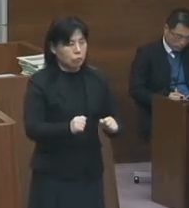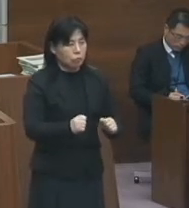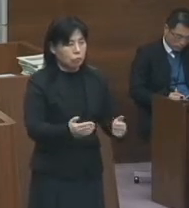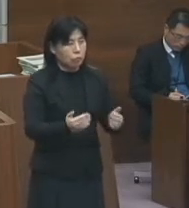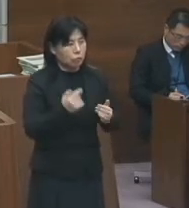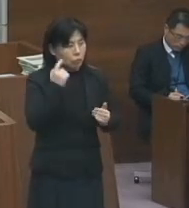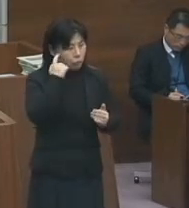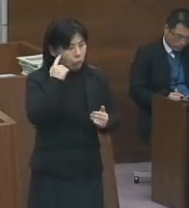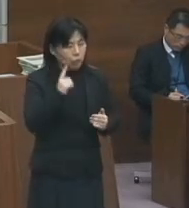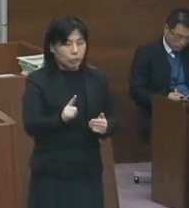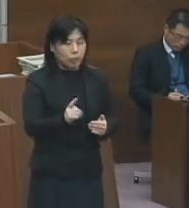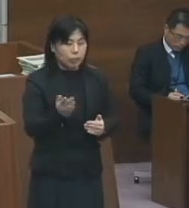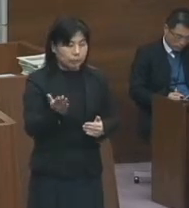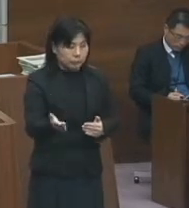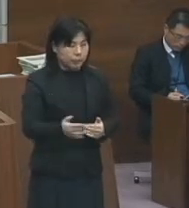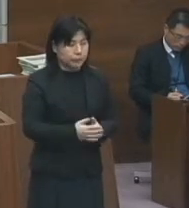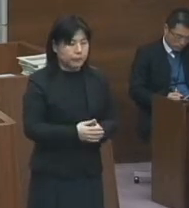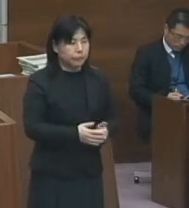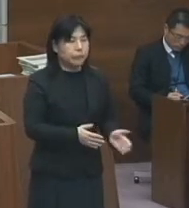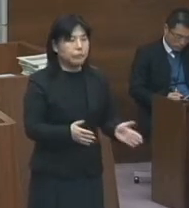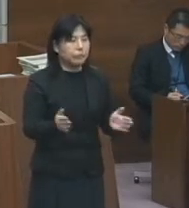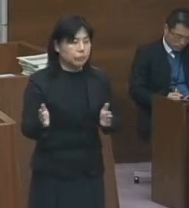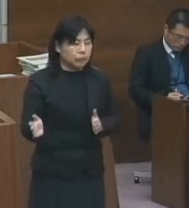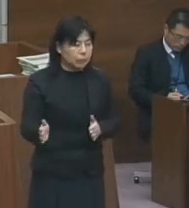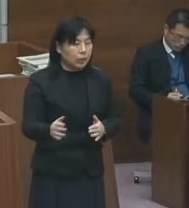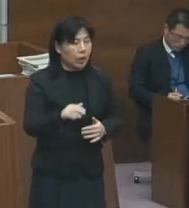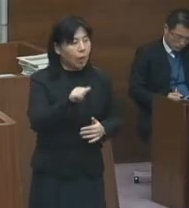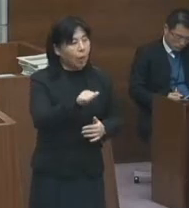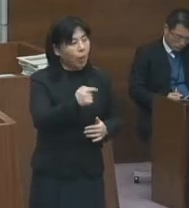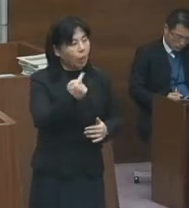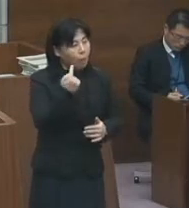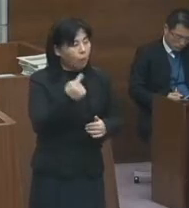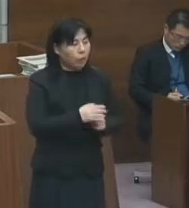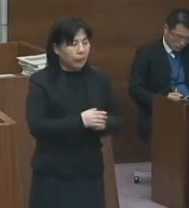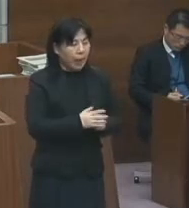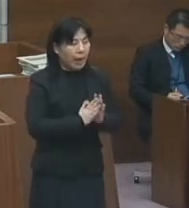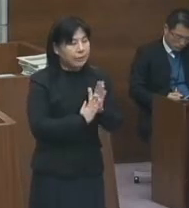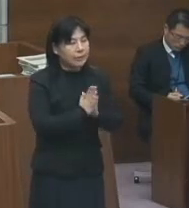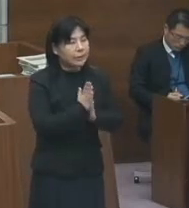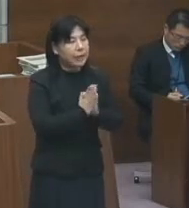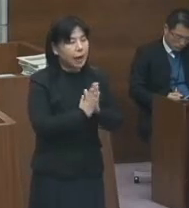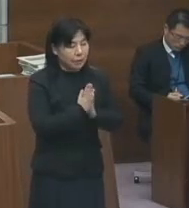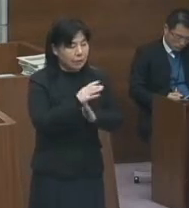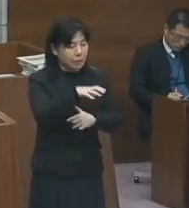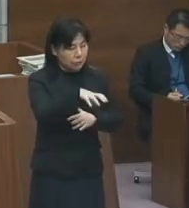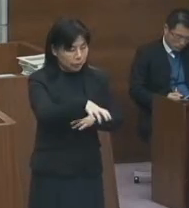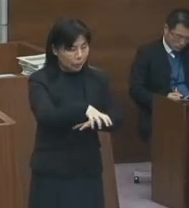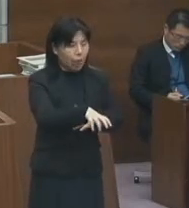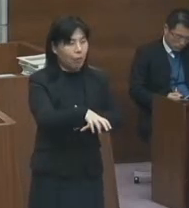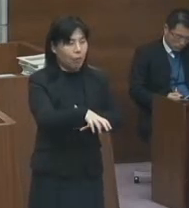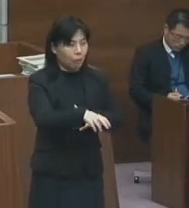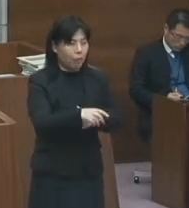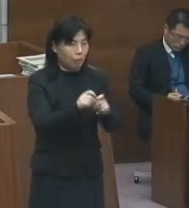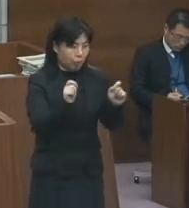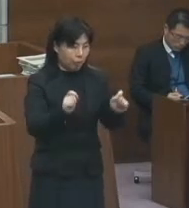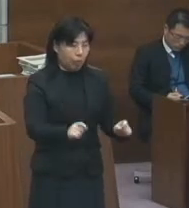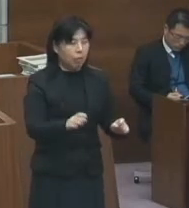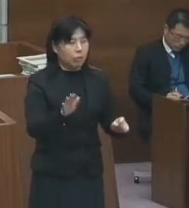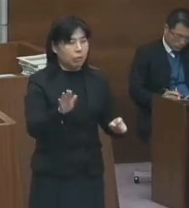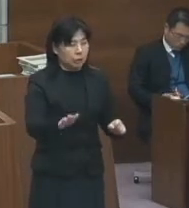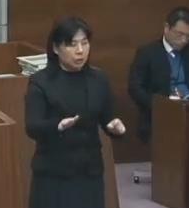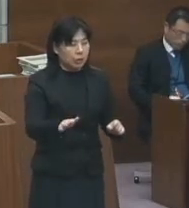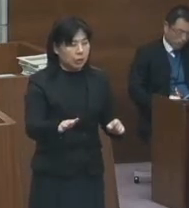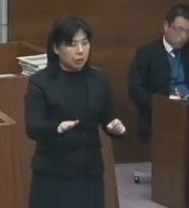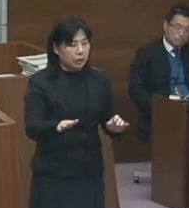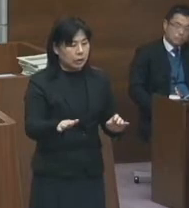でしょうか。次に5項目目、西条についてお聞きします。ここ数年、西条を